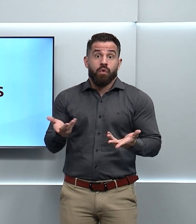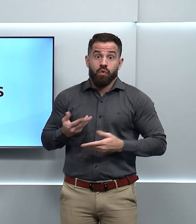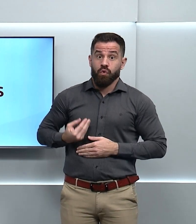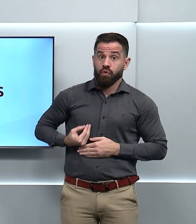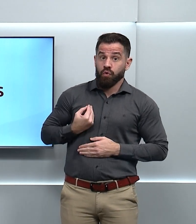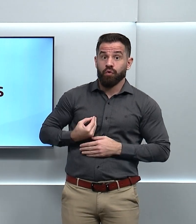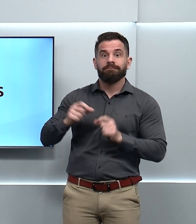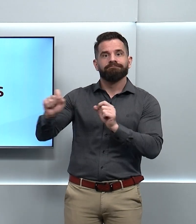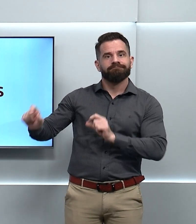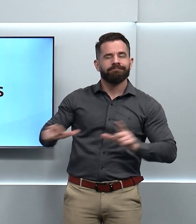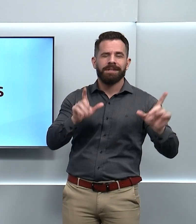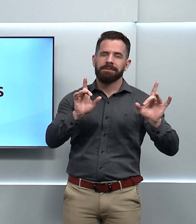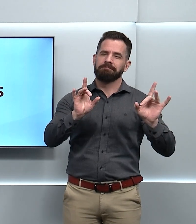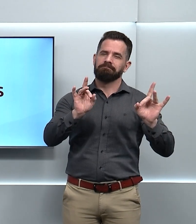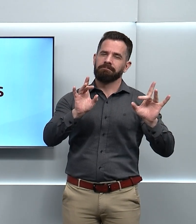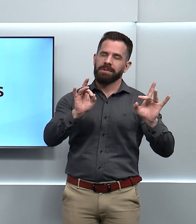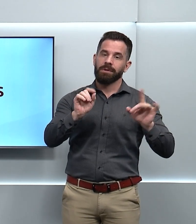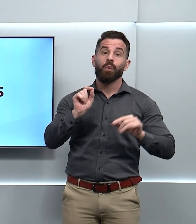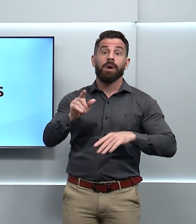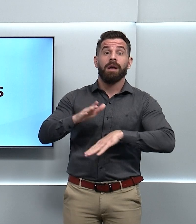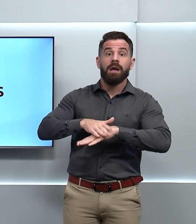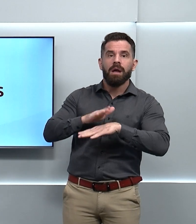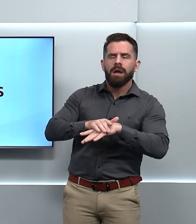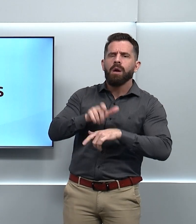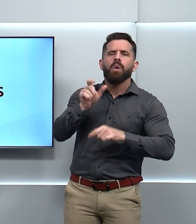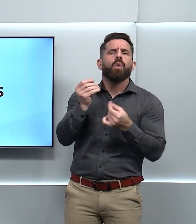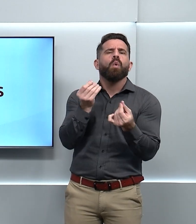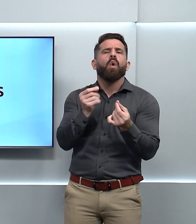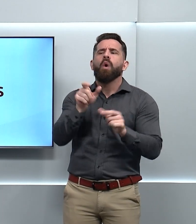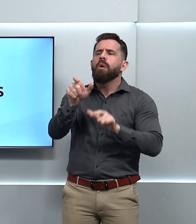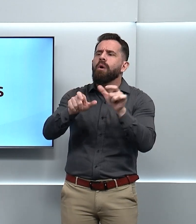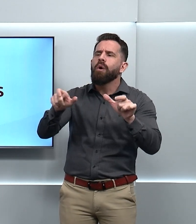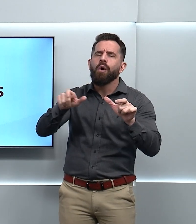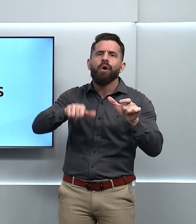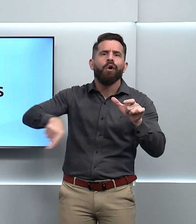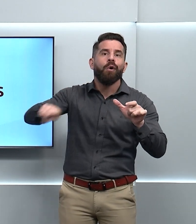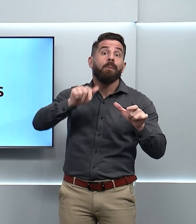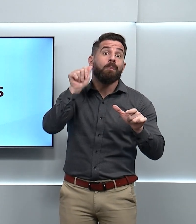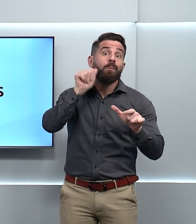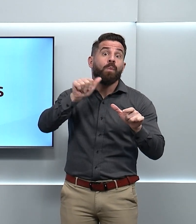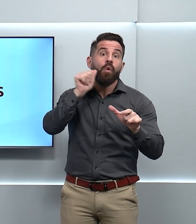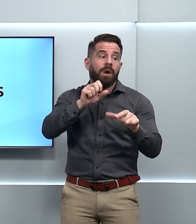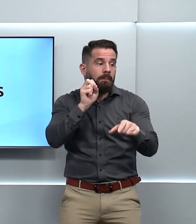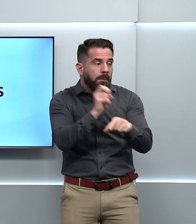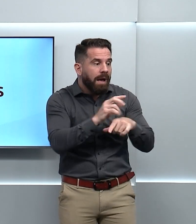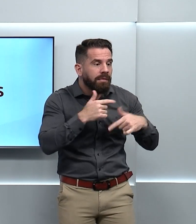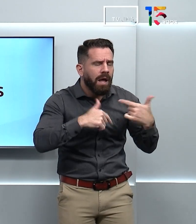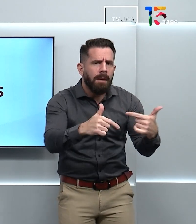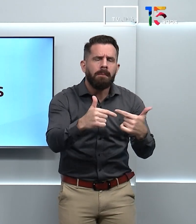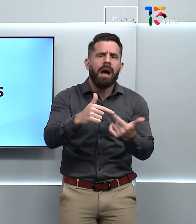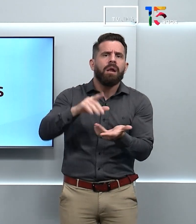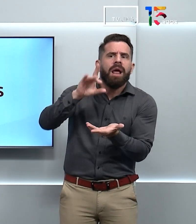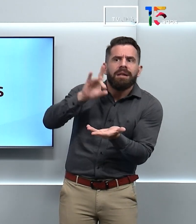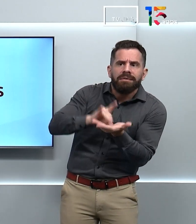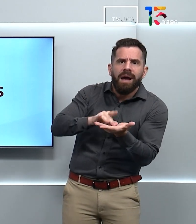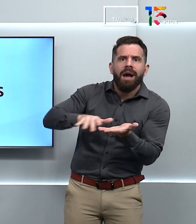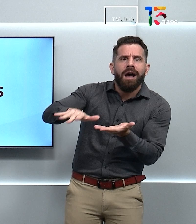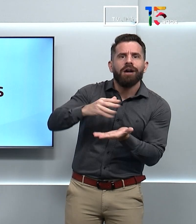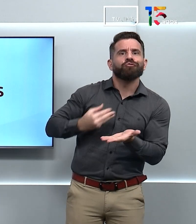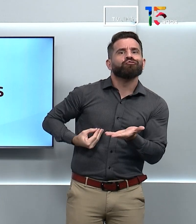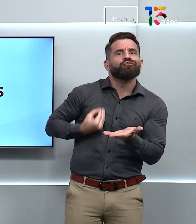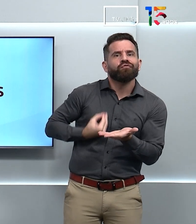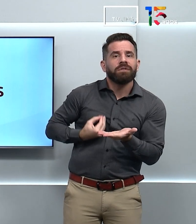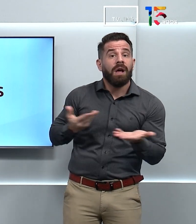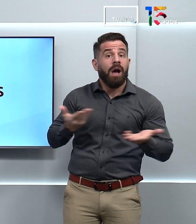a nossa série especial sobre a realidade de diferentes mulheres no mercado de trabalho. E você vai conferir um pouquinho